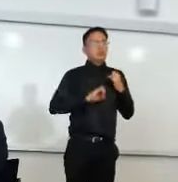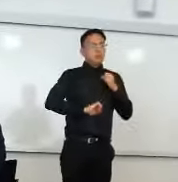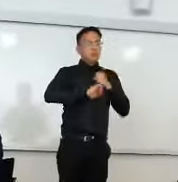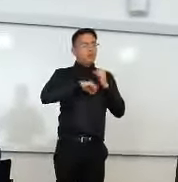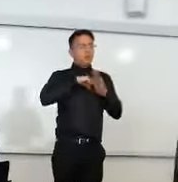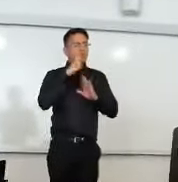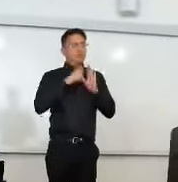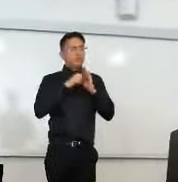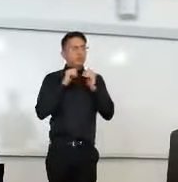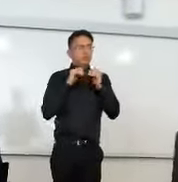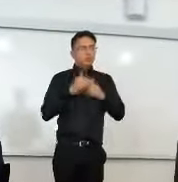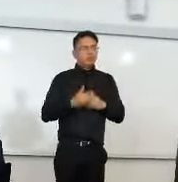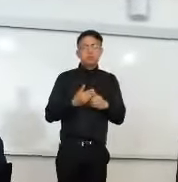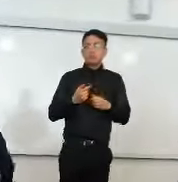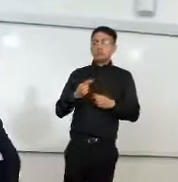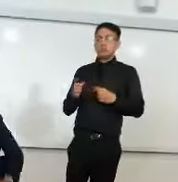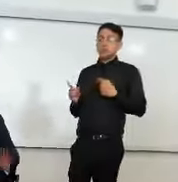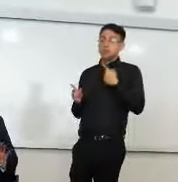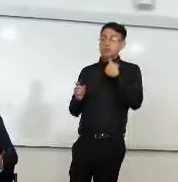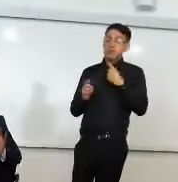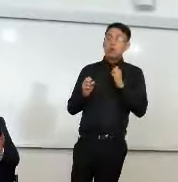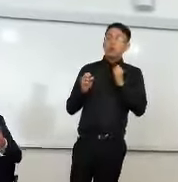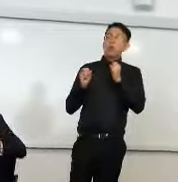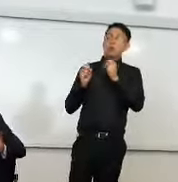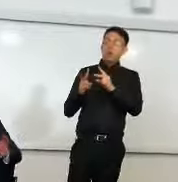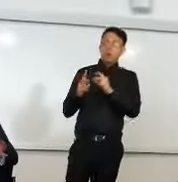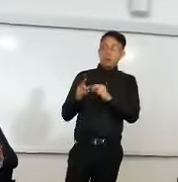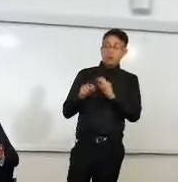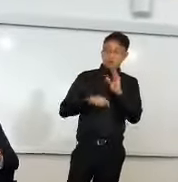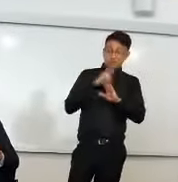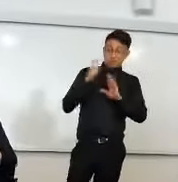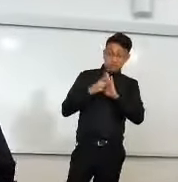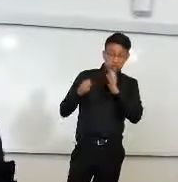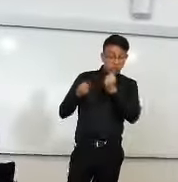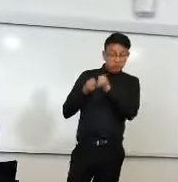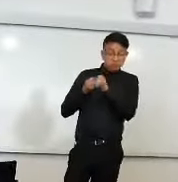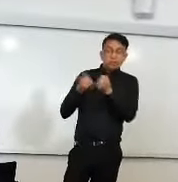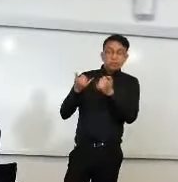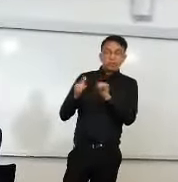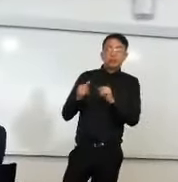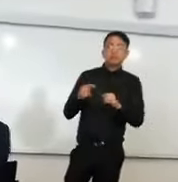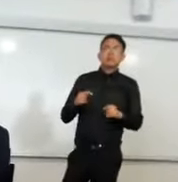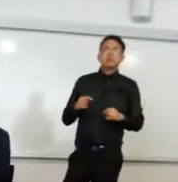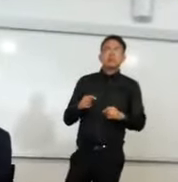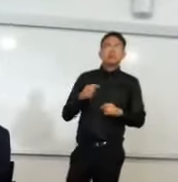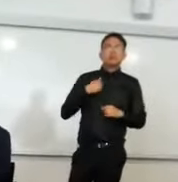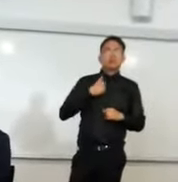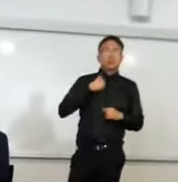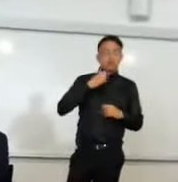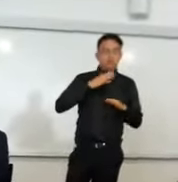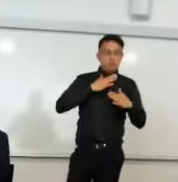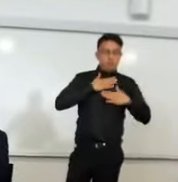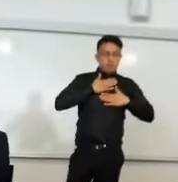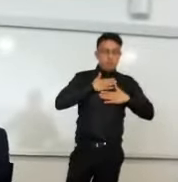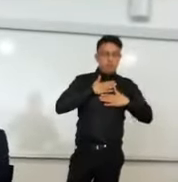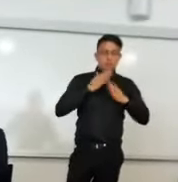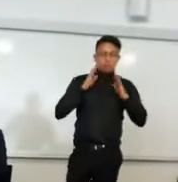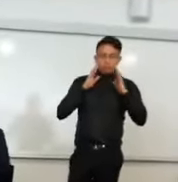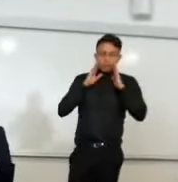con discapacidad. Y entonces decimos, ok, a esto hay que analizarlo, porque es que si yo impongo desde mi lógica de prestador de servicio de